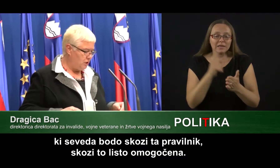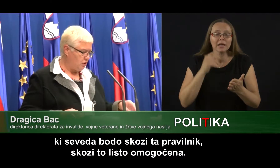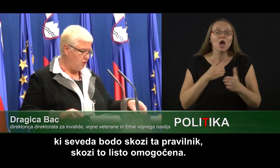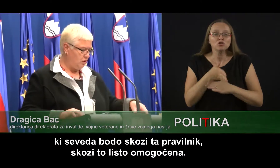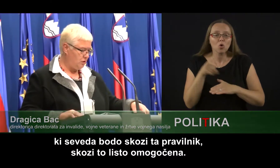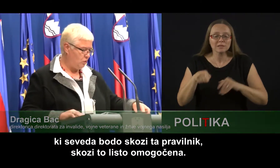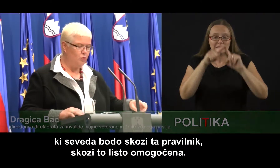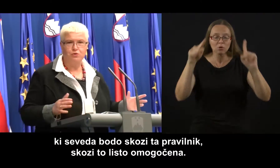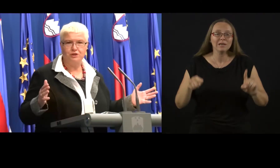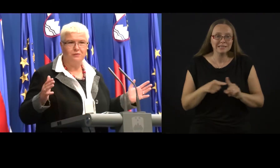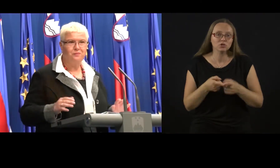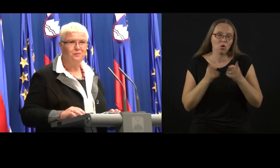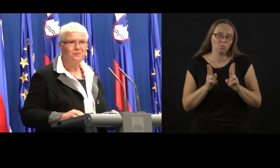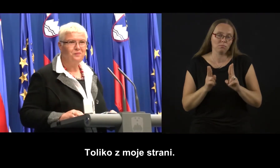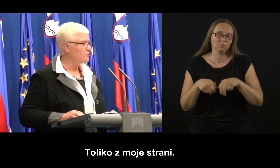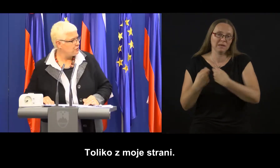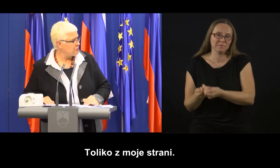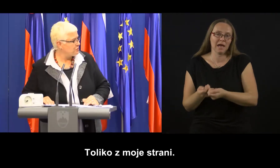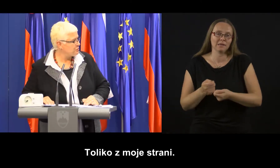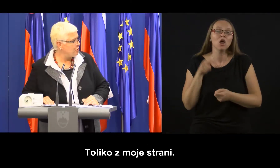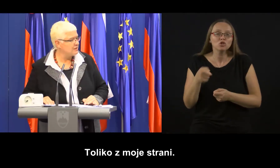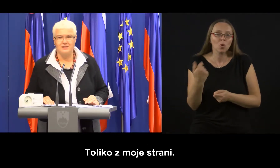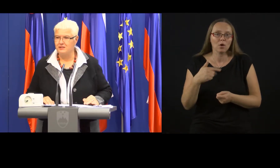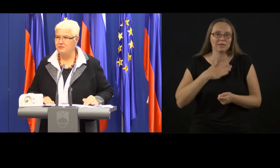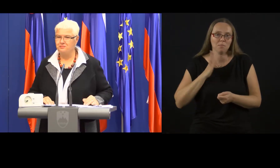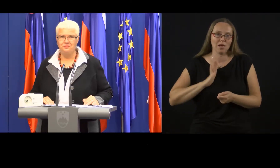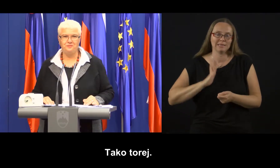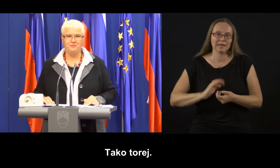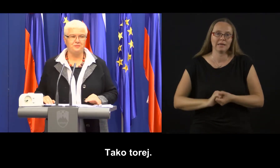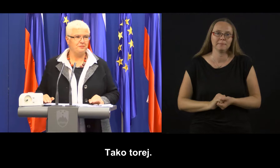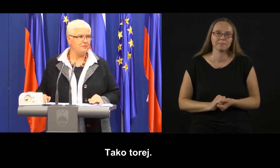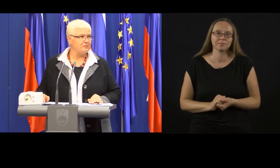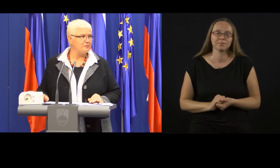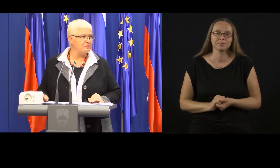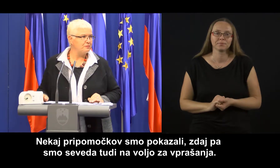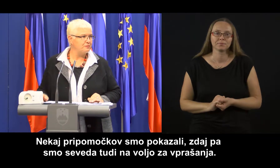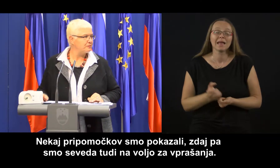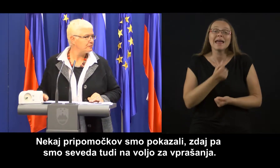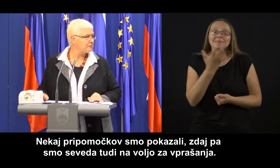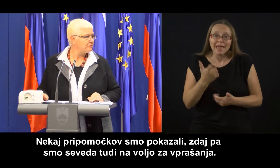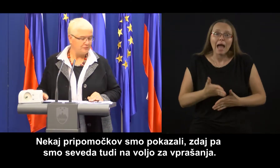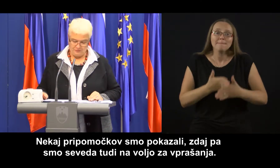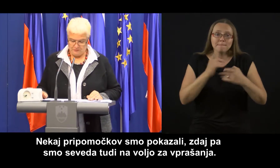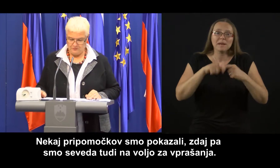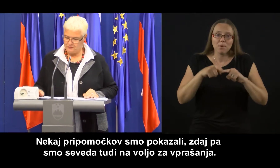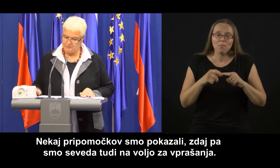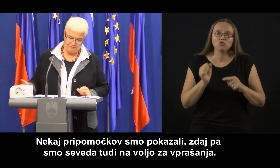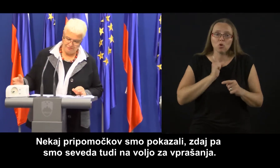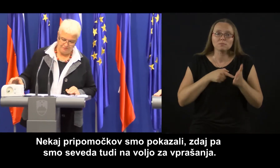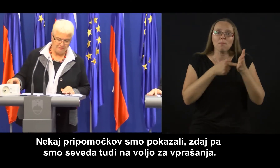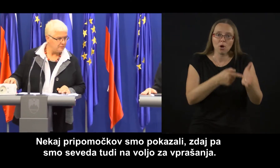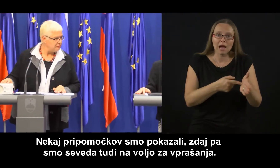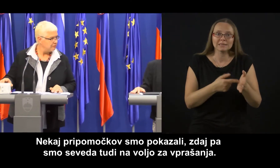skozi to listo omogočena. Toliko z moje strani. Tako, torej nekaj pripomočkov smo